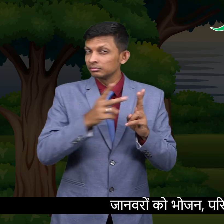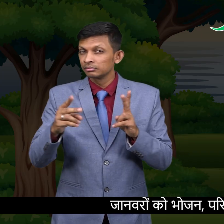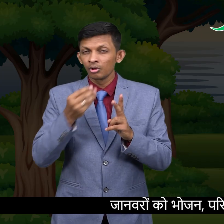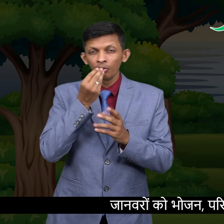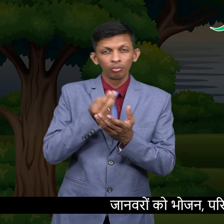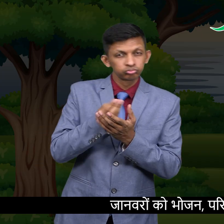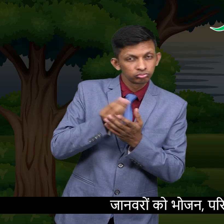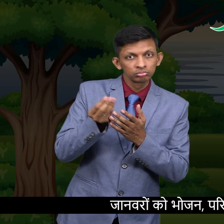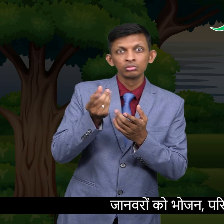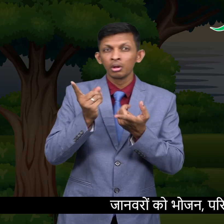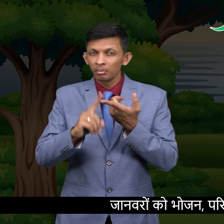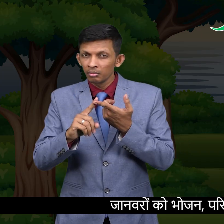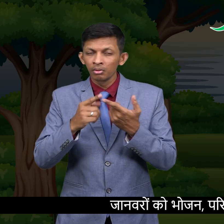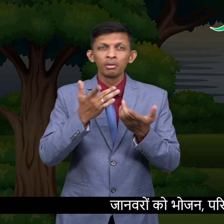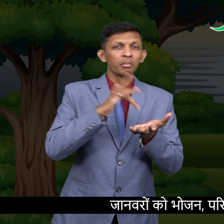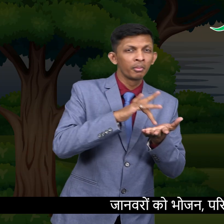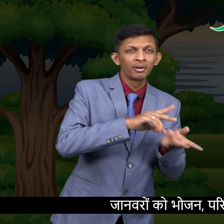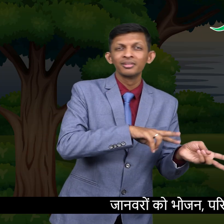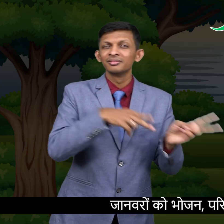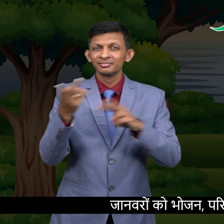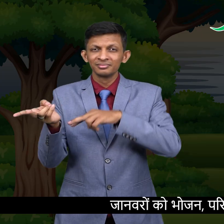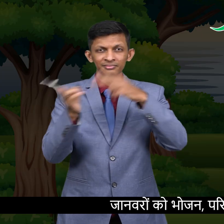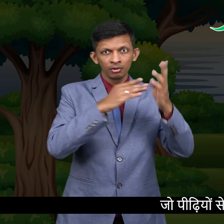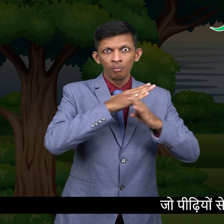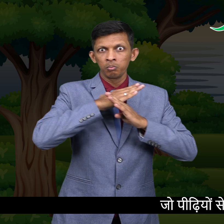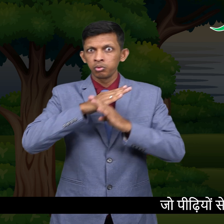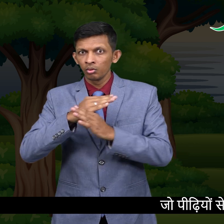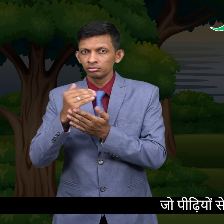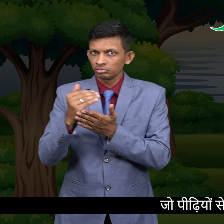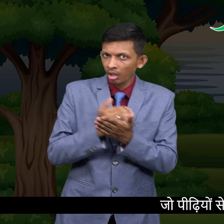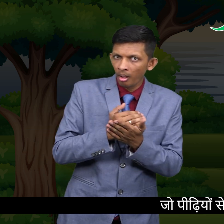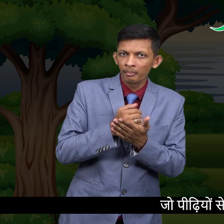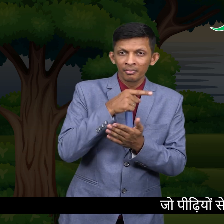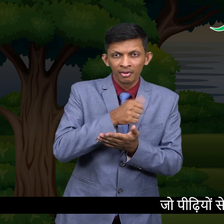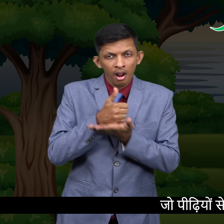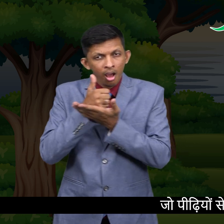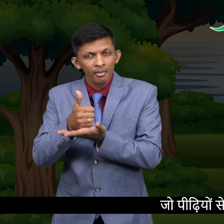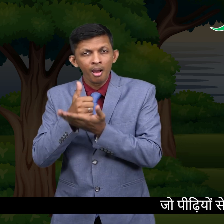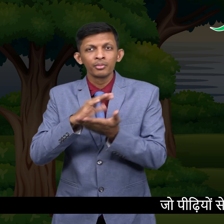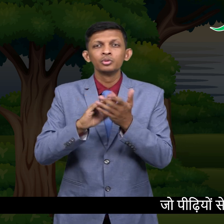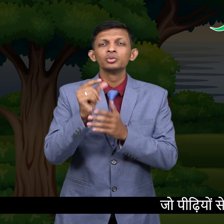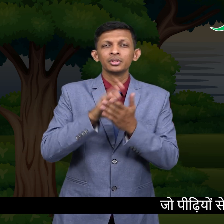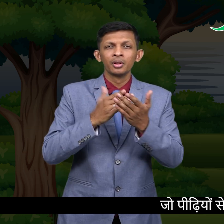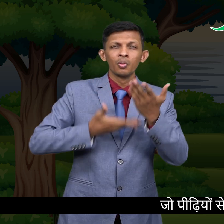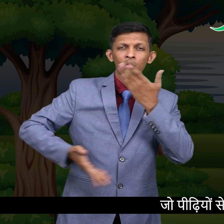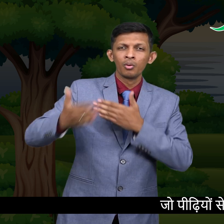जानवरों को भोजन, परिवहन और सुरक्षा के लिए पाला जाता है, जो पीढ़ियों से मनुष्यों की मदद कर रहे